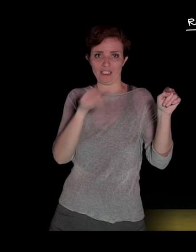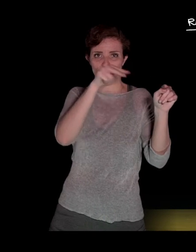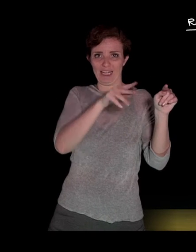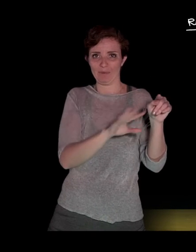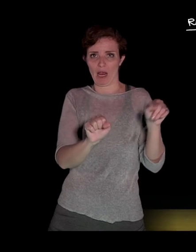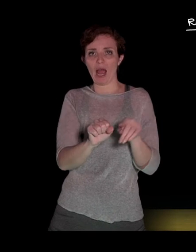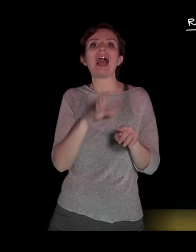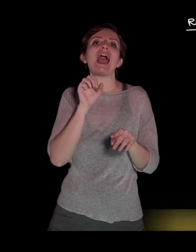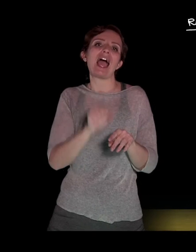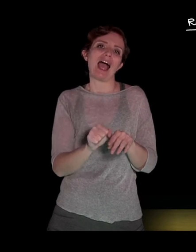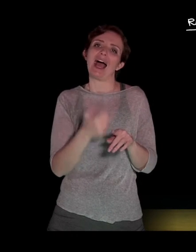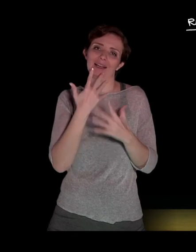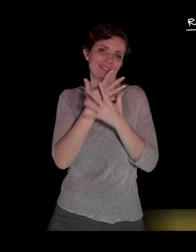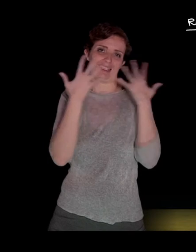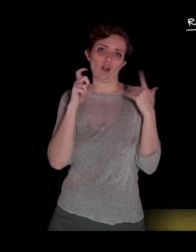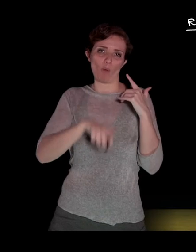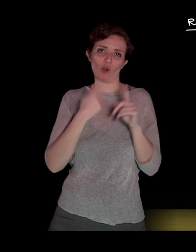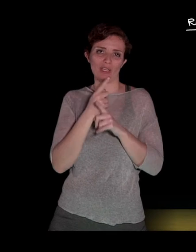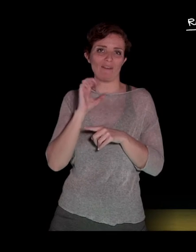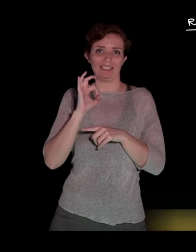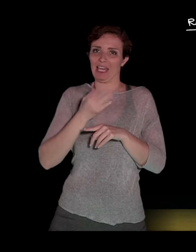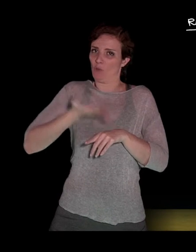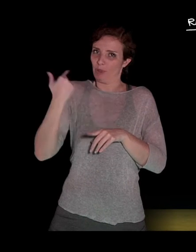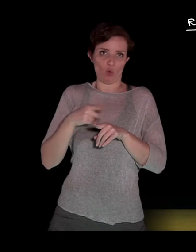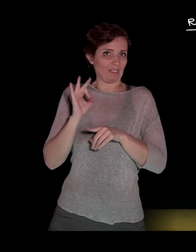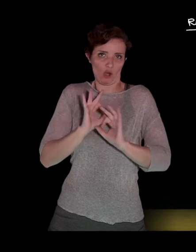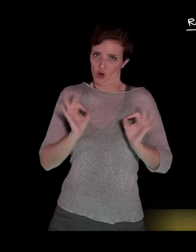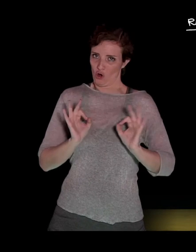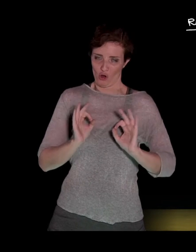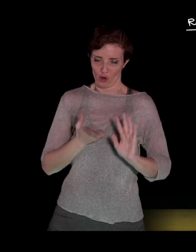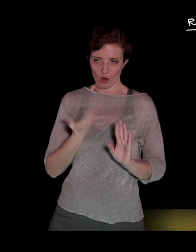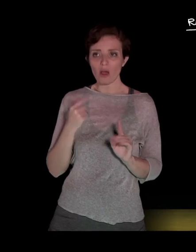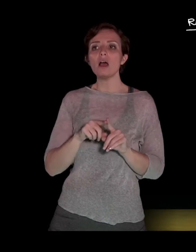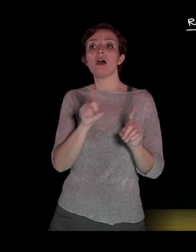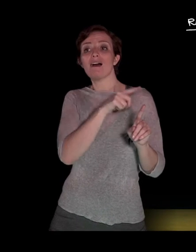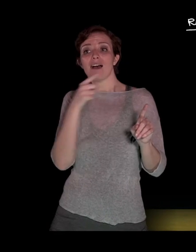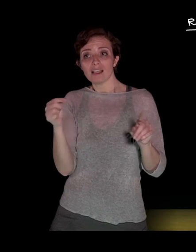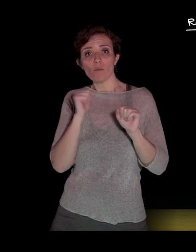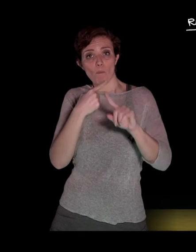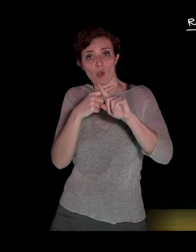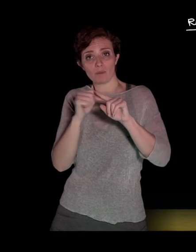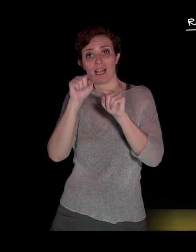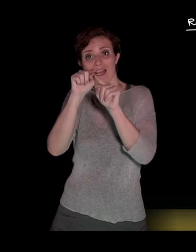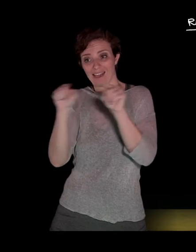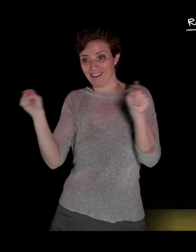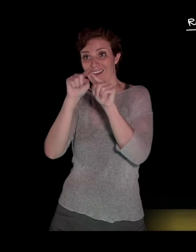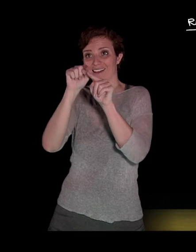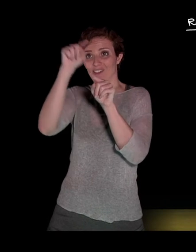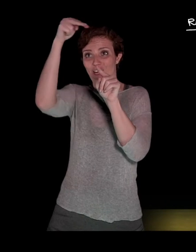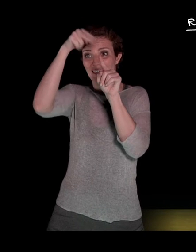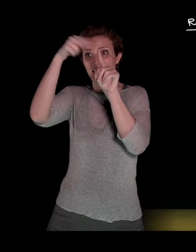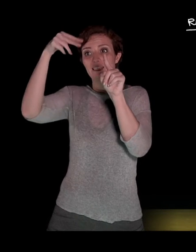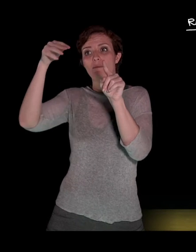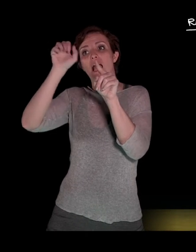quantità maggiore di zero è possibile andare a moltiplicare per la radice ennesima dia alla n meno m sia al numeratore che il denominatore